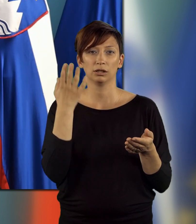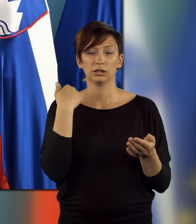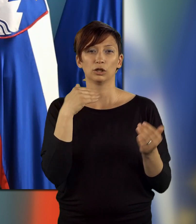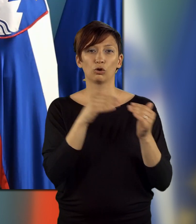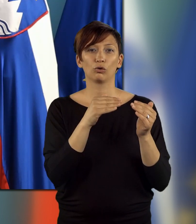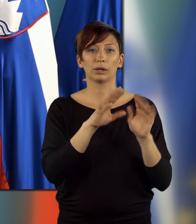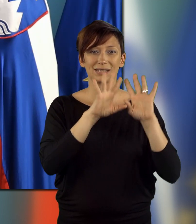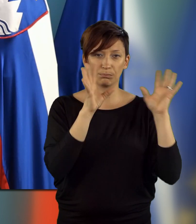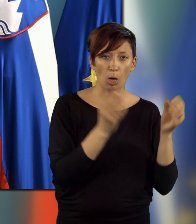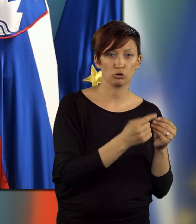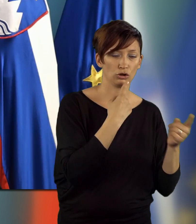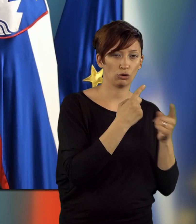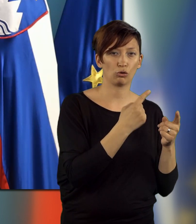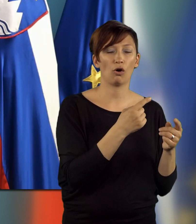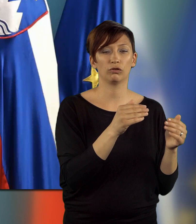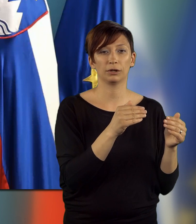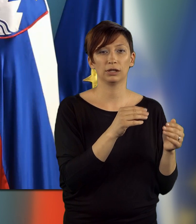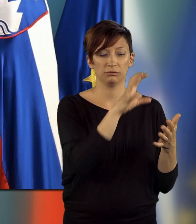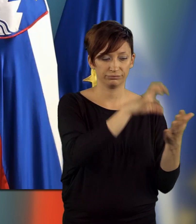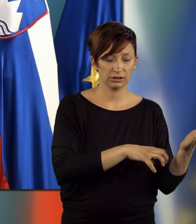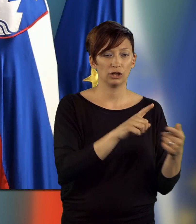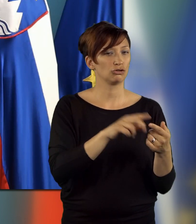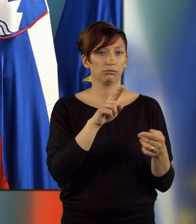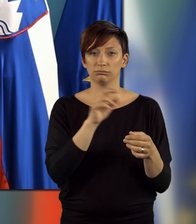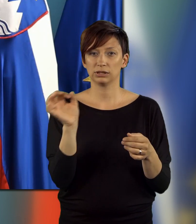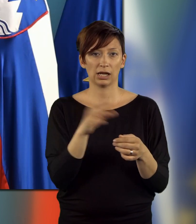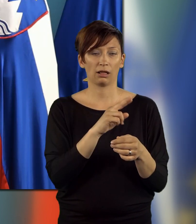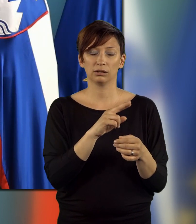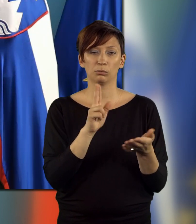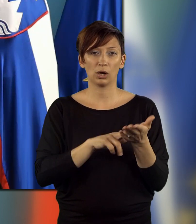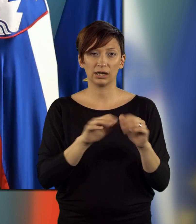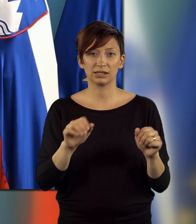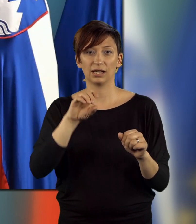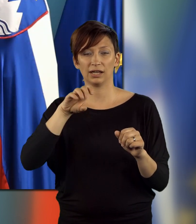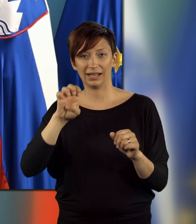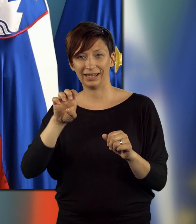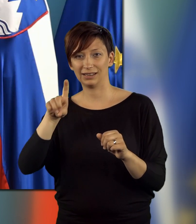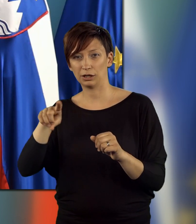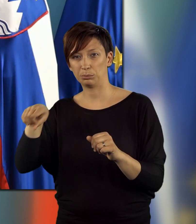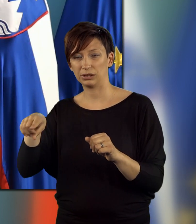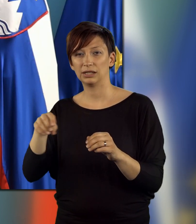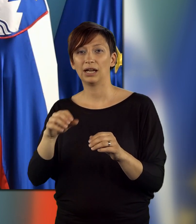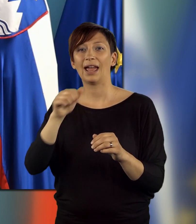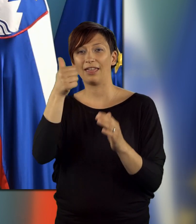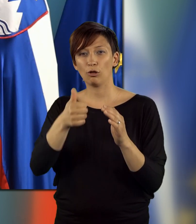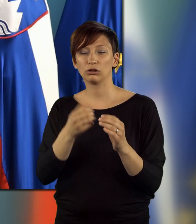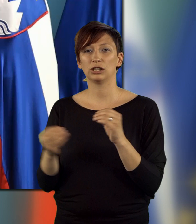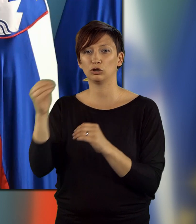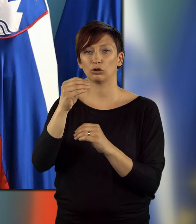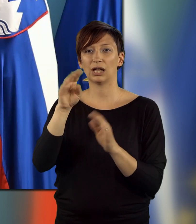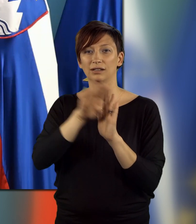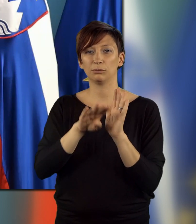dogovorjen s splošnim dogovorom, če v celoti ne bo realiziral EDP, tega enotnega dodatnega